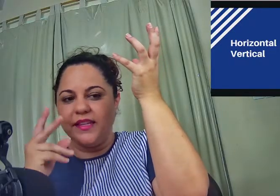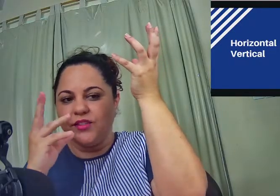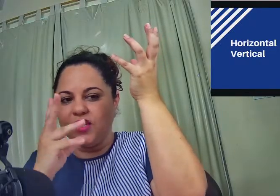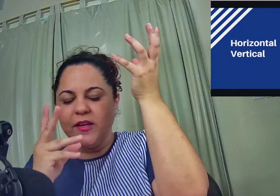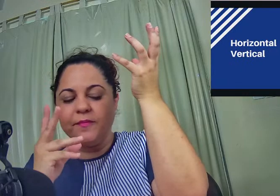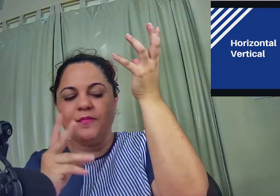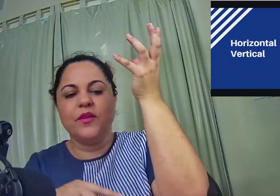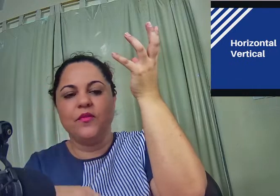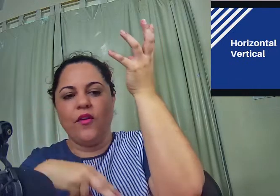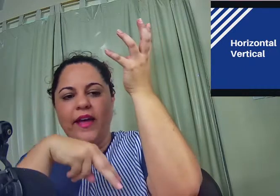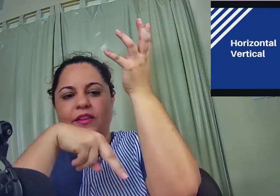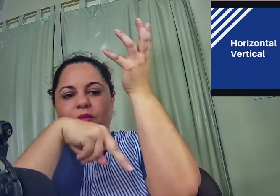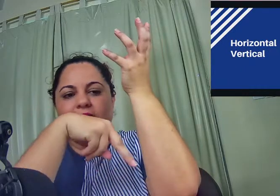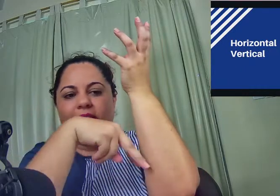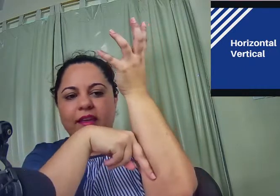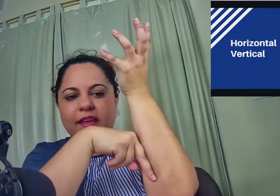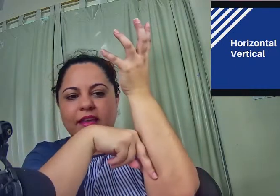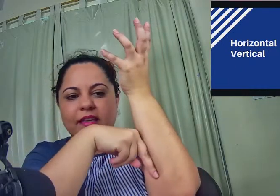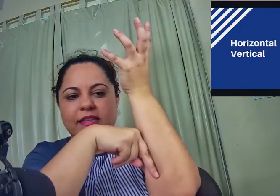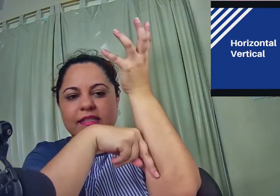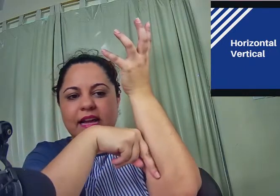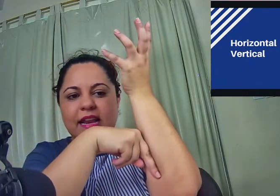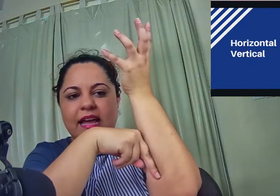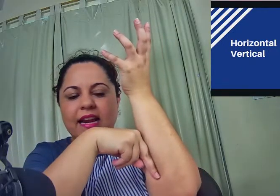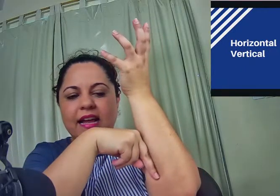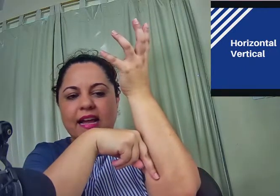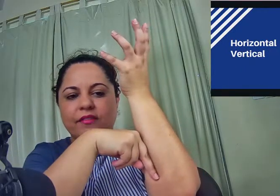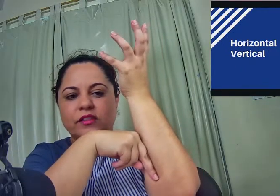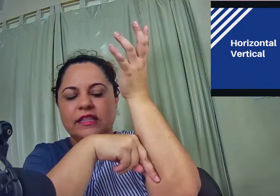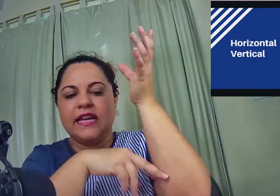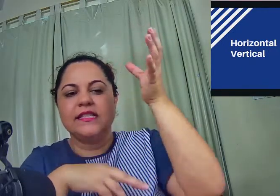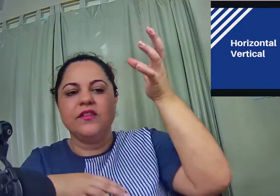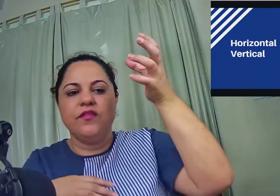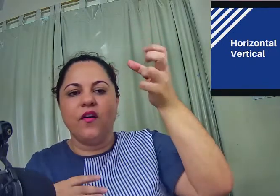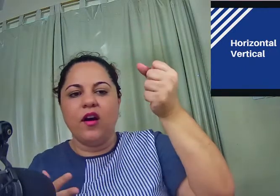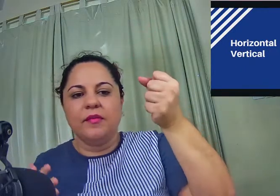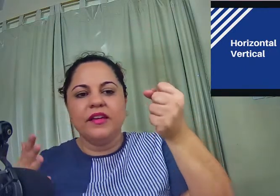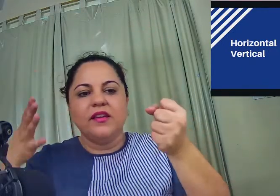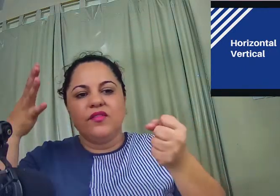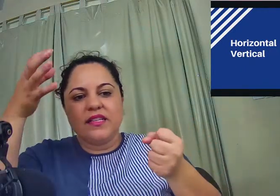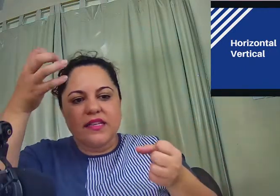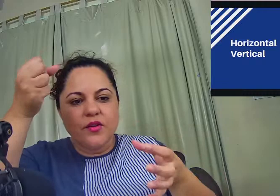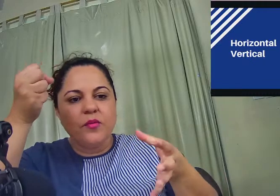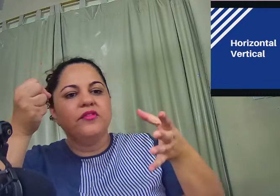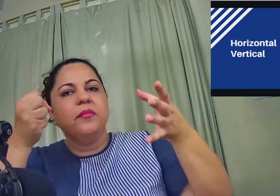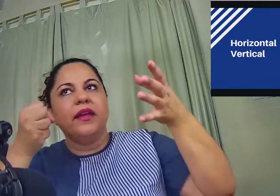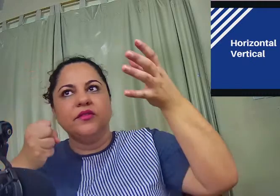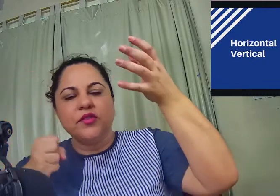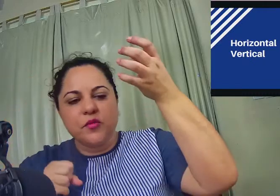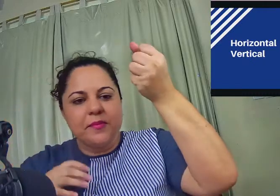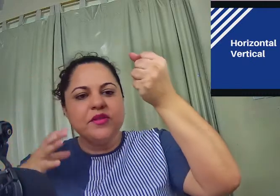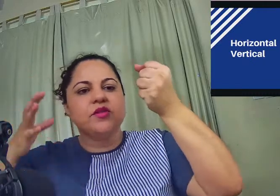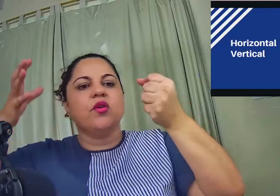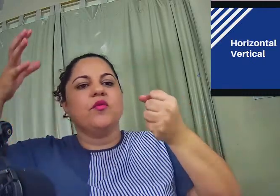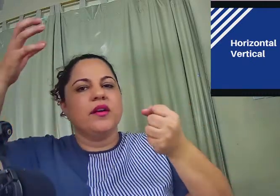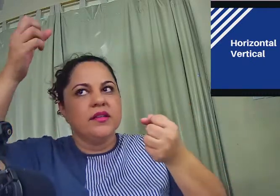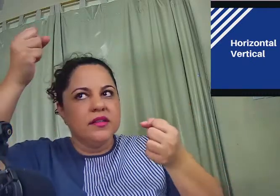Visualmente, o correto é escalar a árvore dessa forma e fazer o movimento de uma pessoa